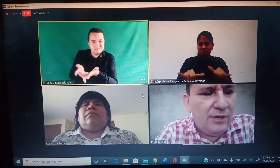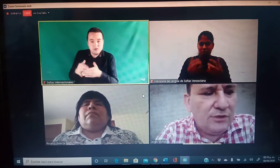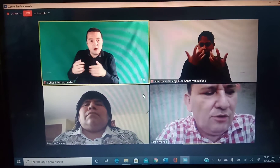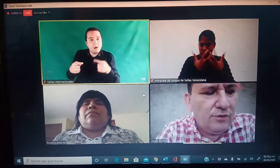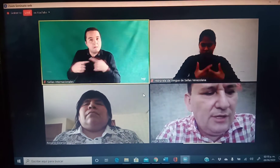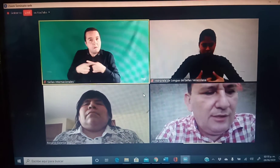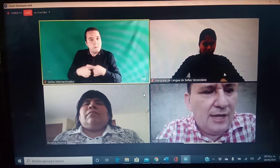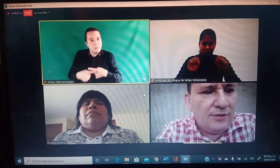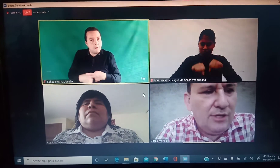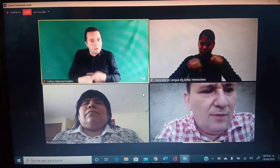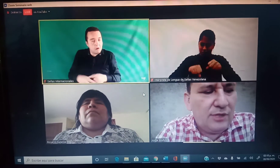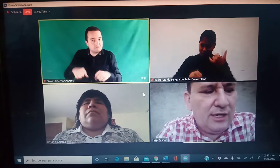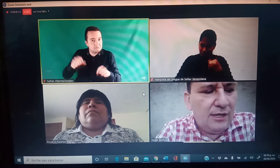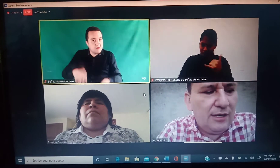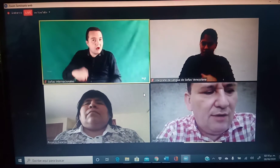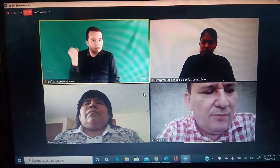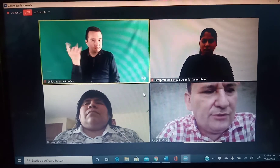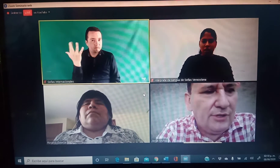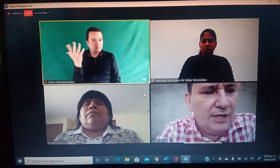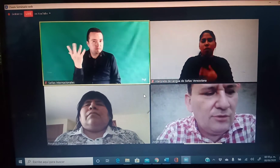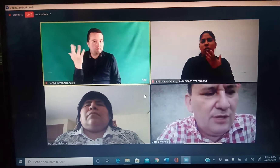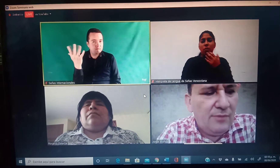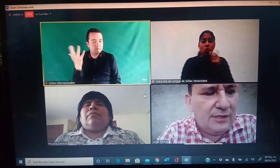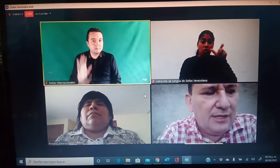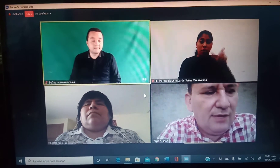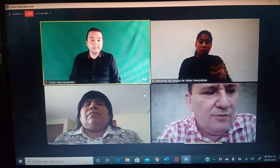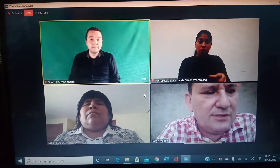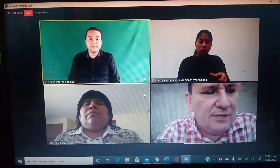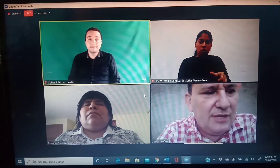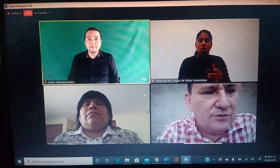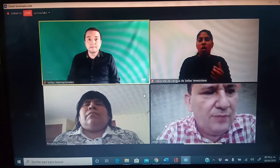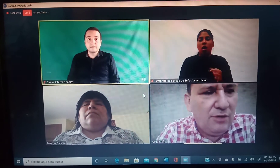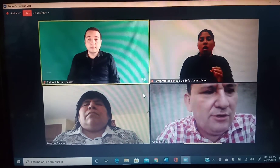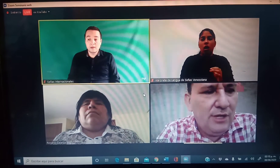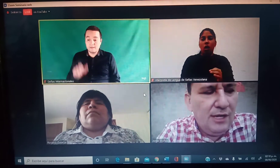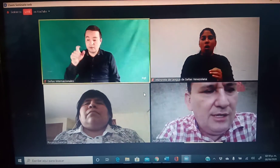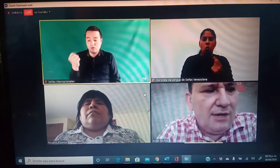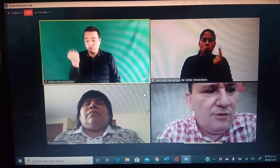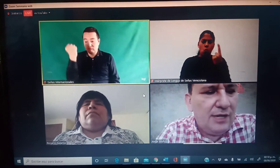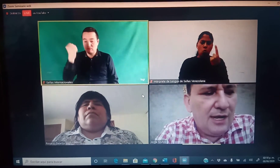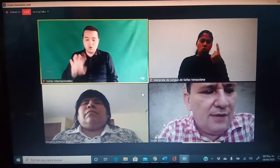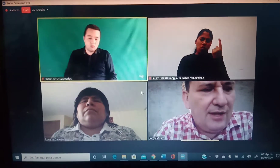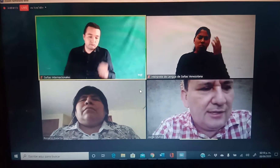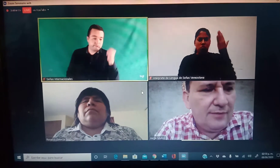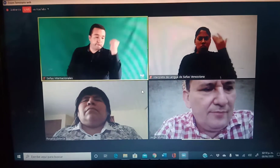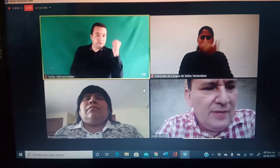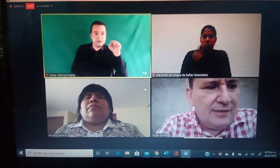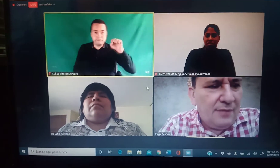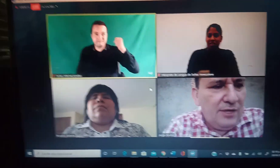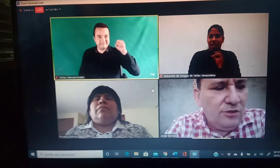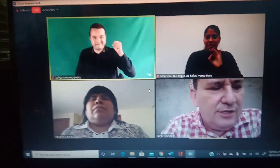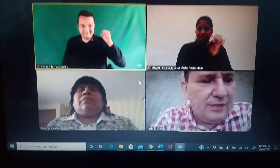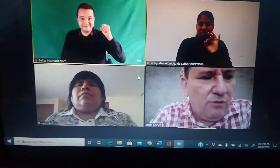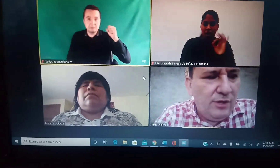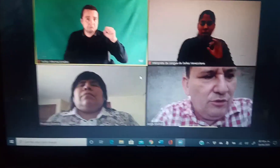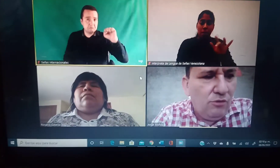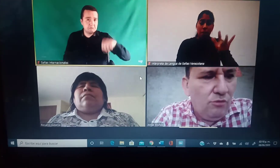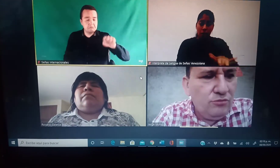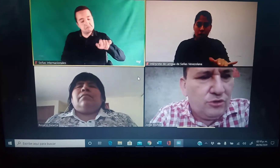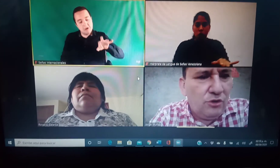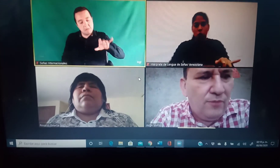combinación. En el caso, digamos, que a una persona solamente tenga una extremidad superior y a la otra le haga falta. También yo les